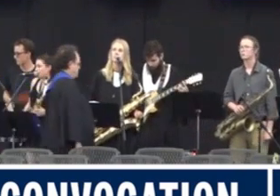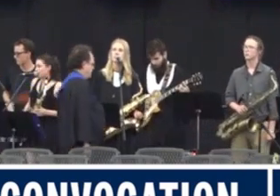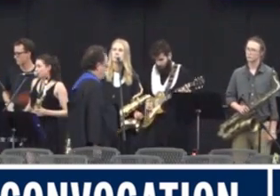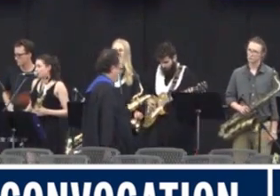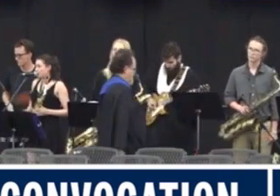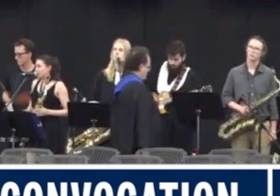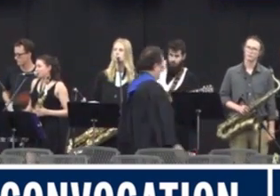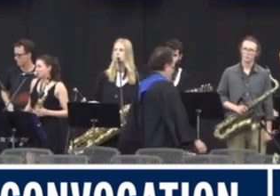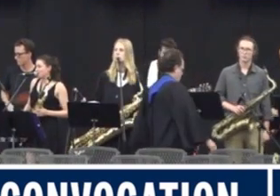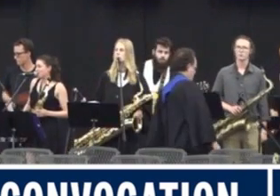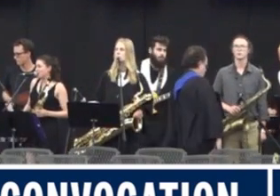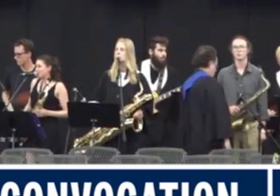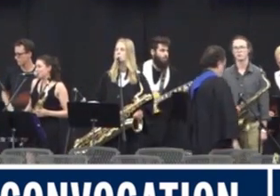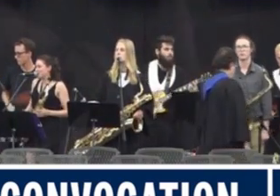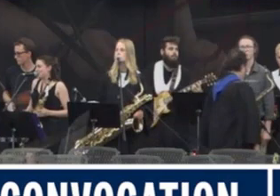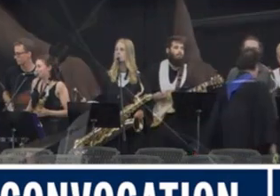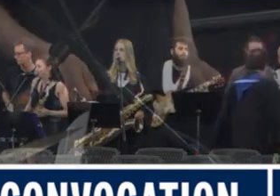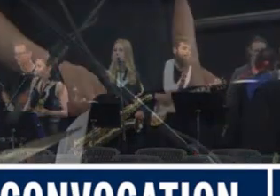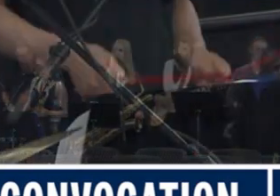tantas.